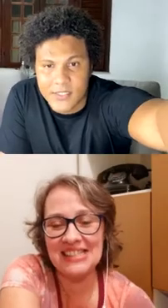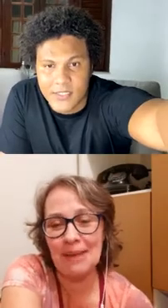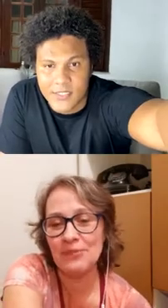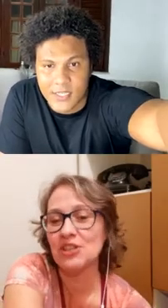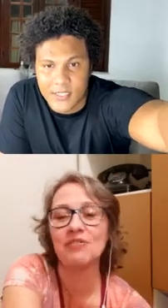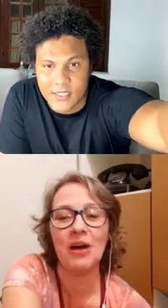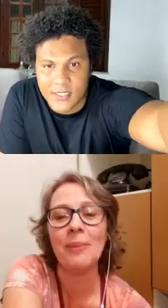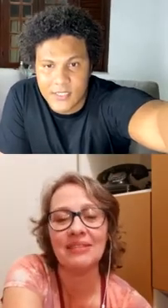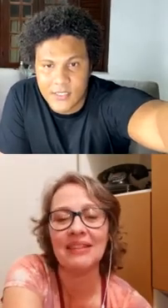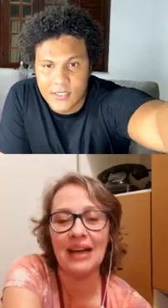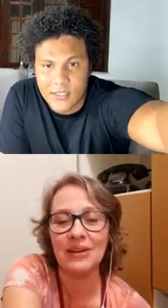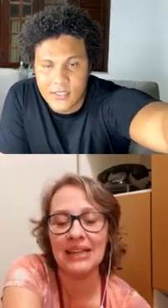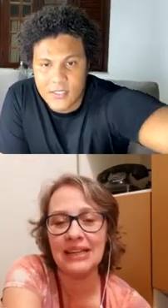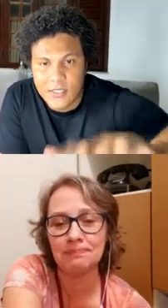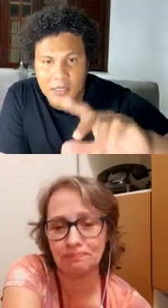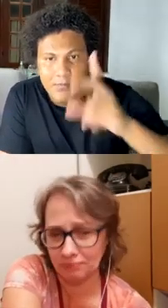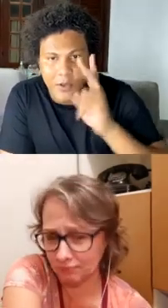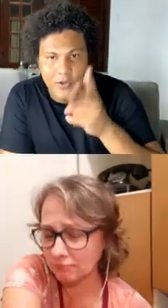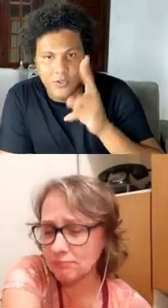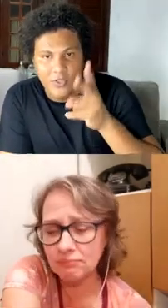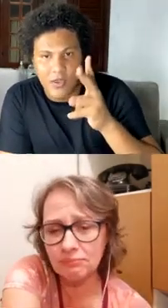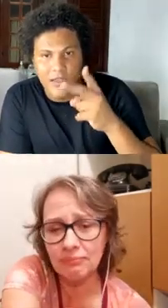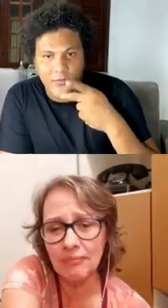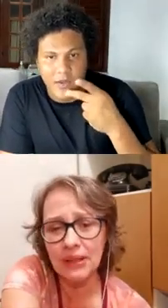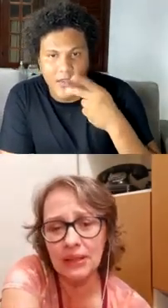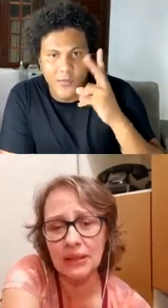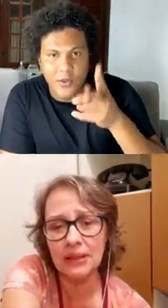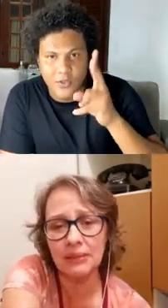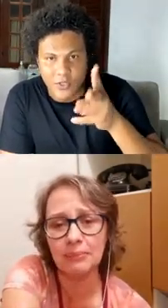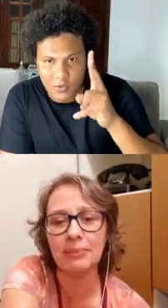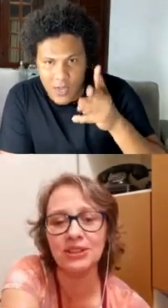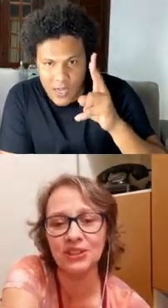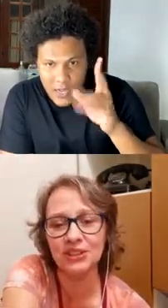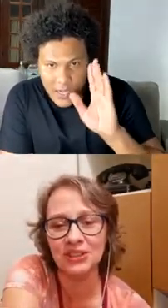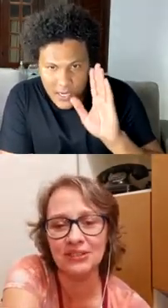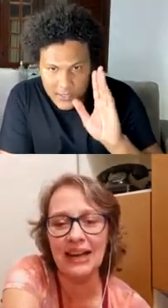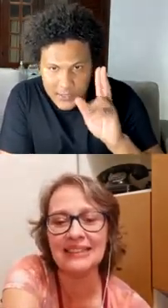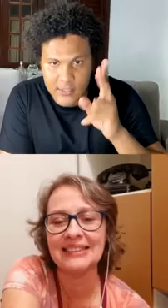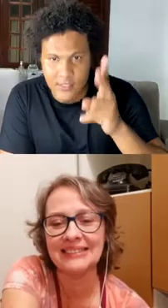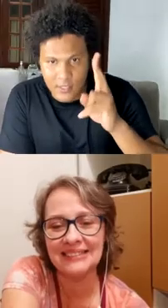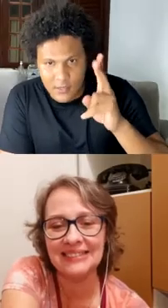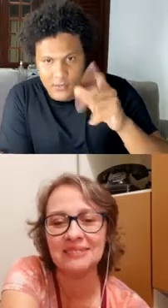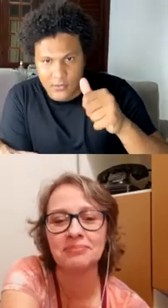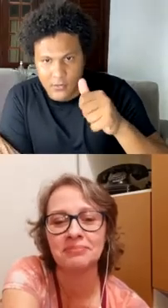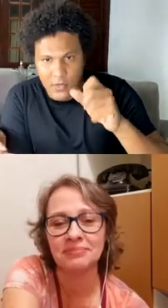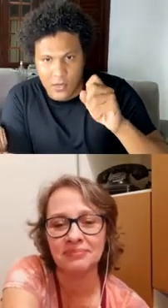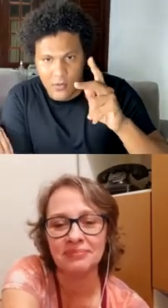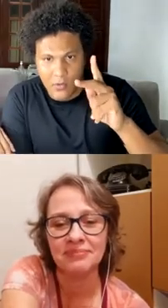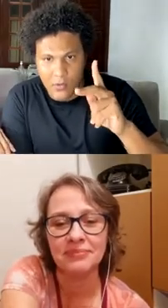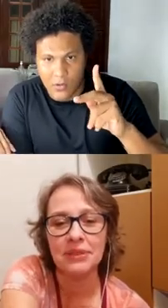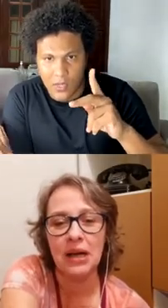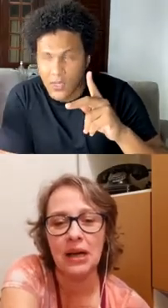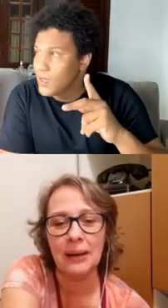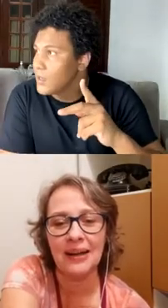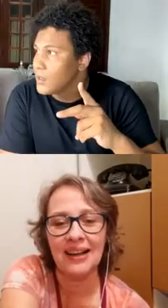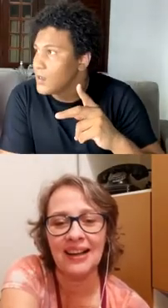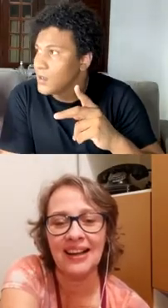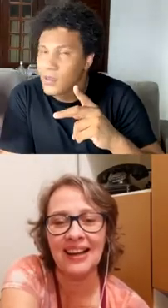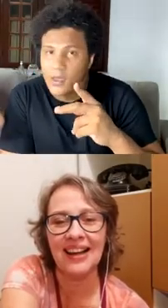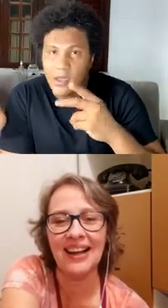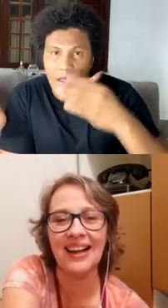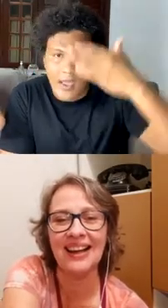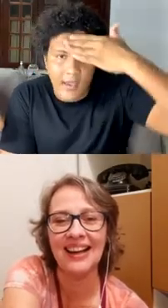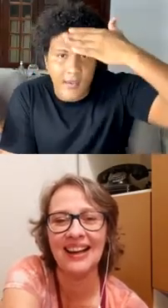Deixa se tiver comentário aí. Pode continuar, estão falando que pode continuar. Pode continuar. Não quer cabeça atrás. Eu estou pensando que